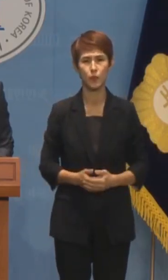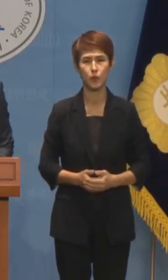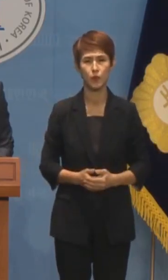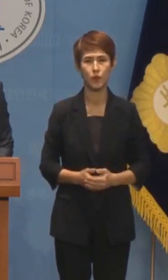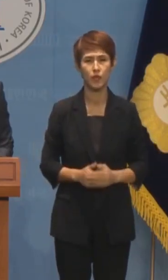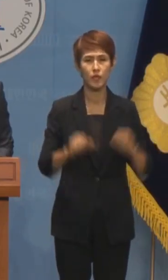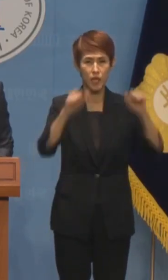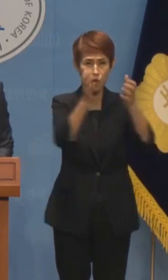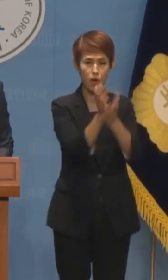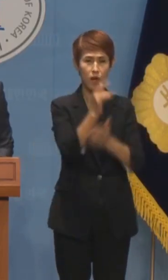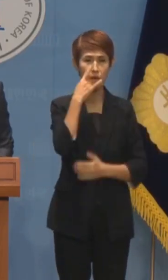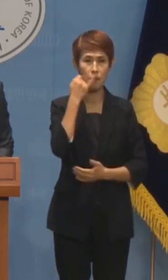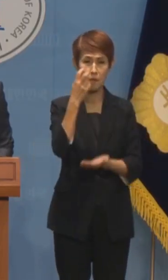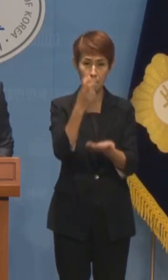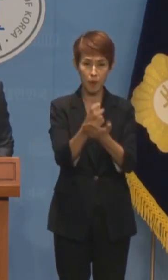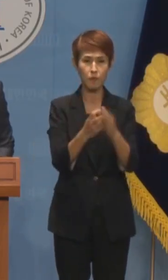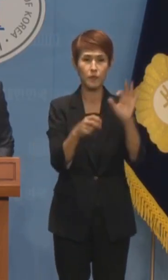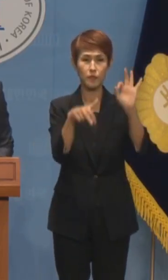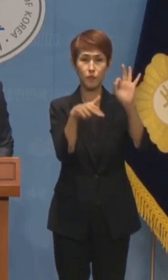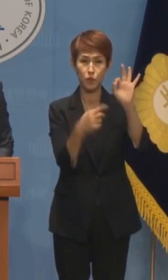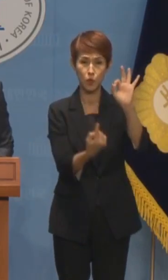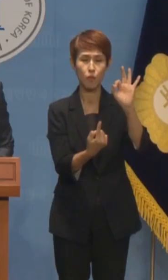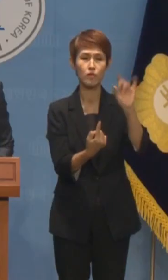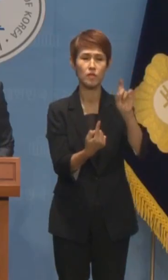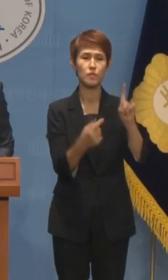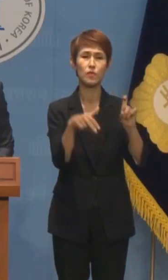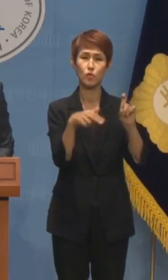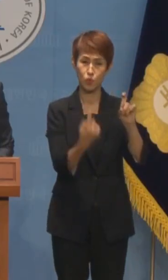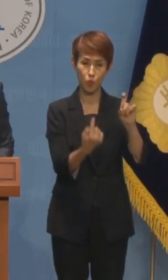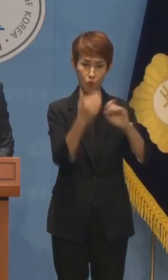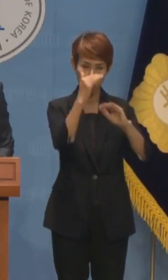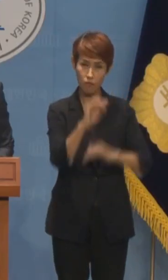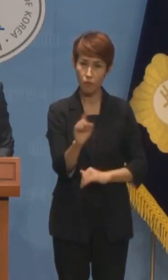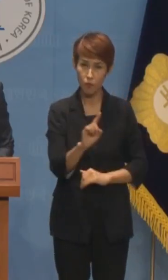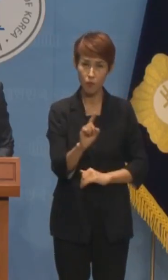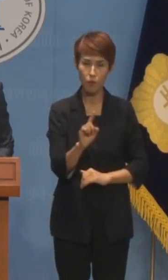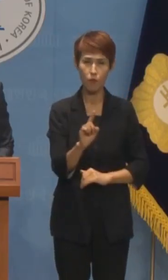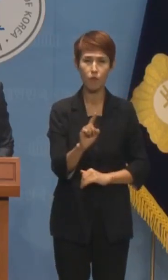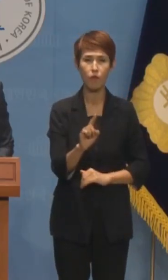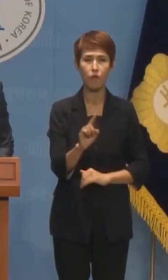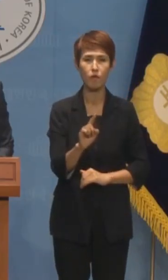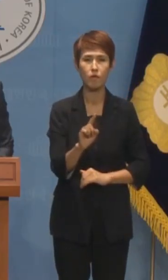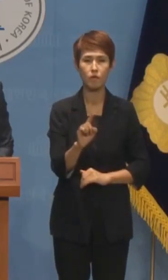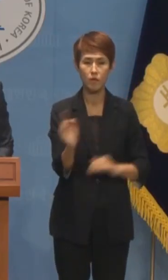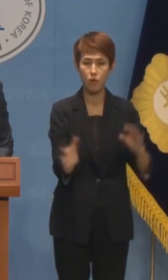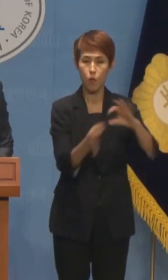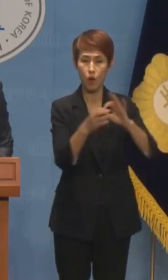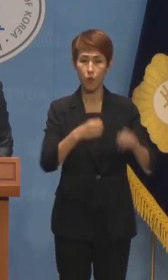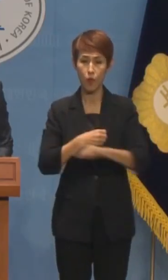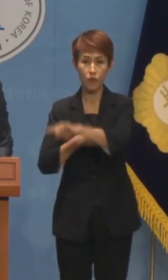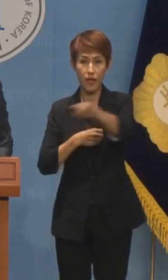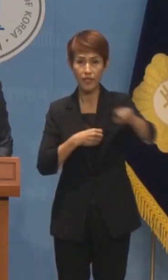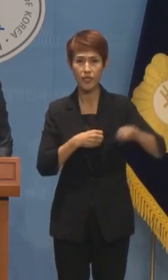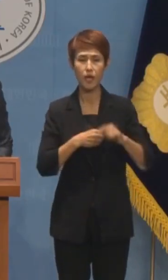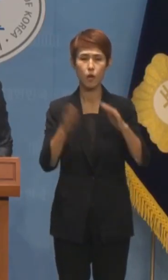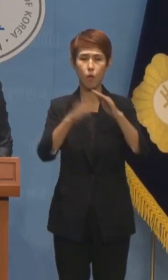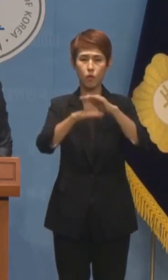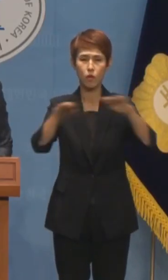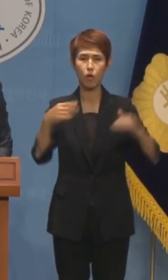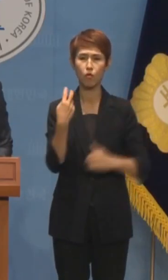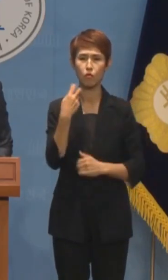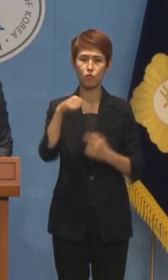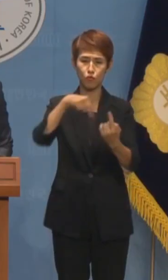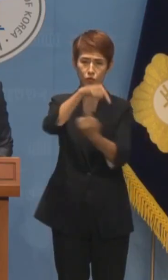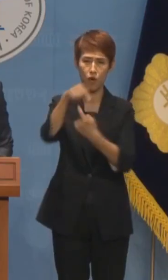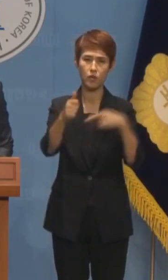대한체육회 정관 제10조와 제11조에 따르면 대한체육회는 소관 회원단체의 공정한 운영을